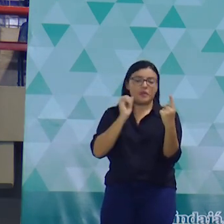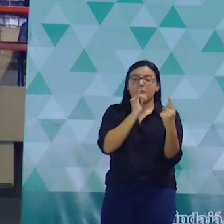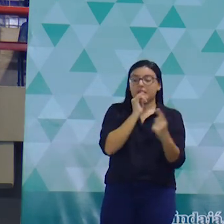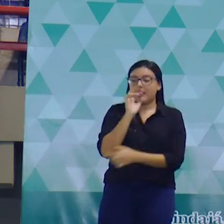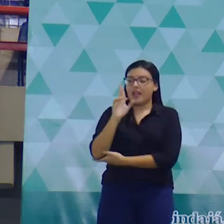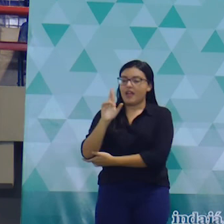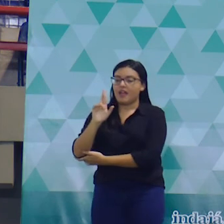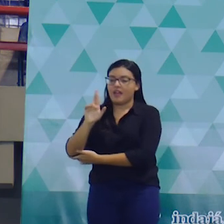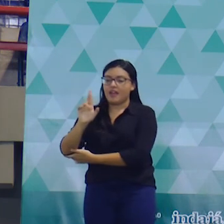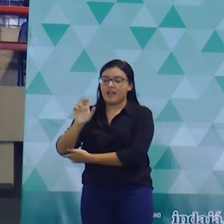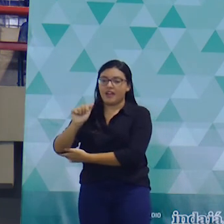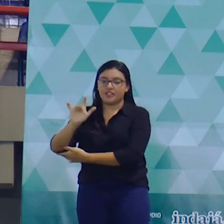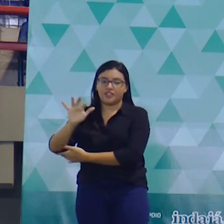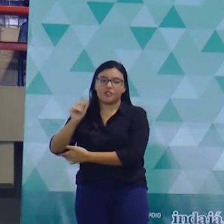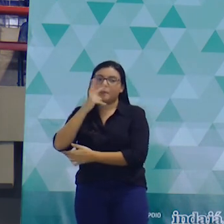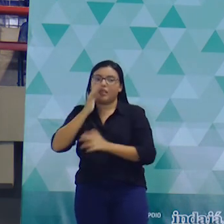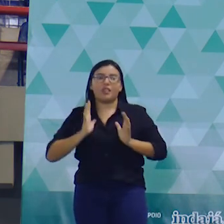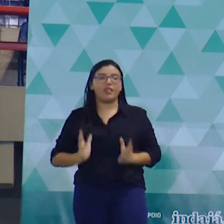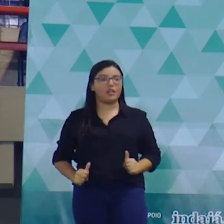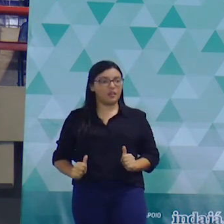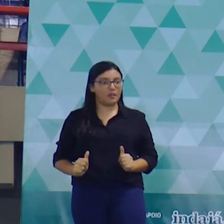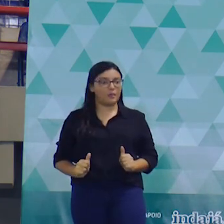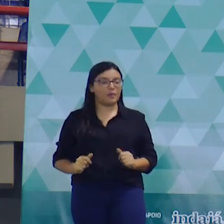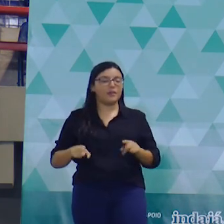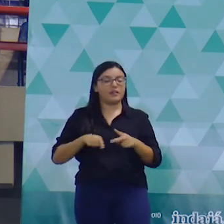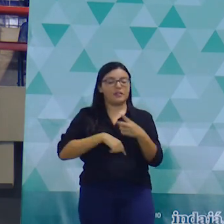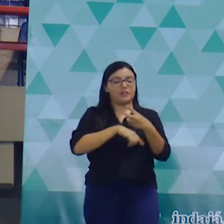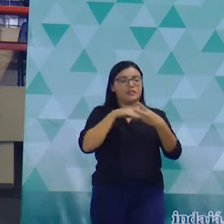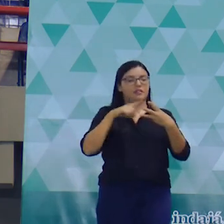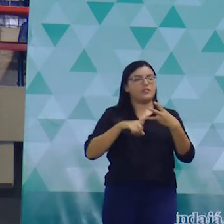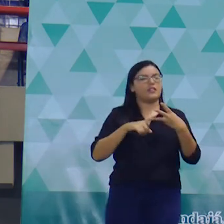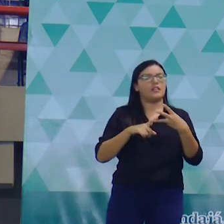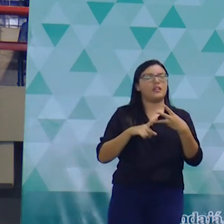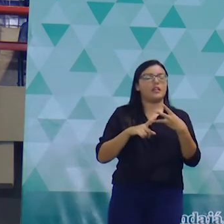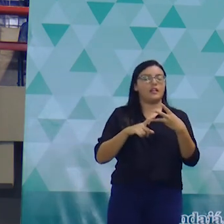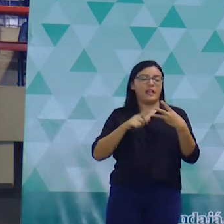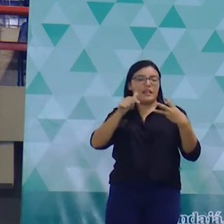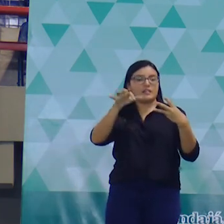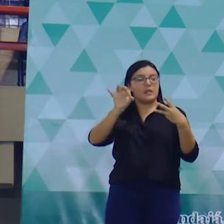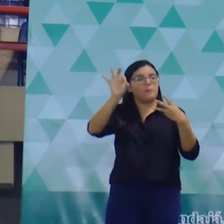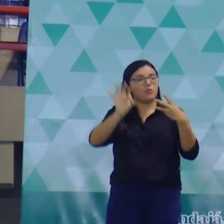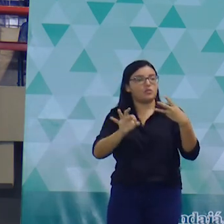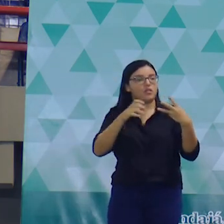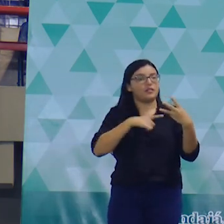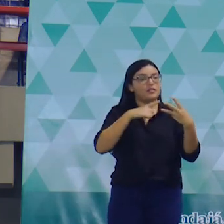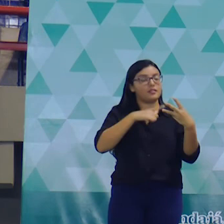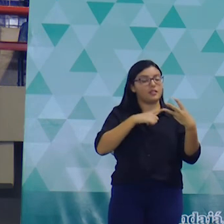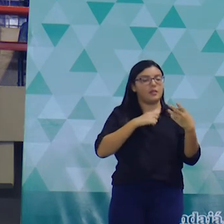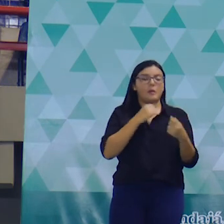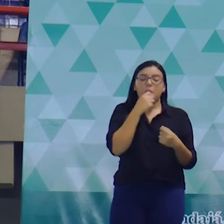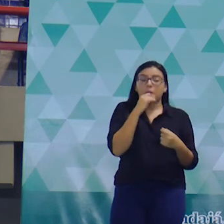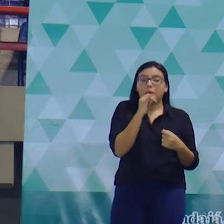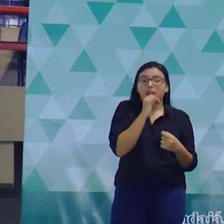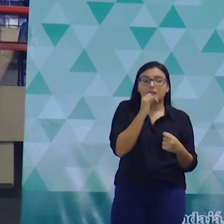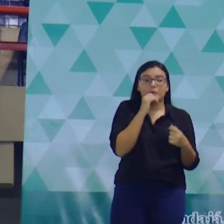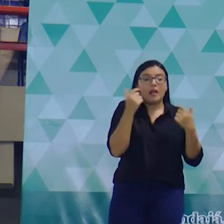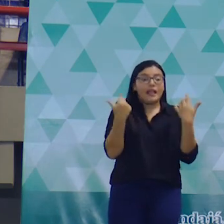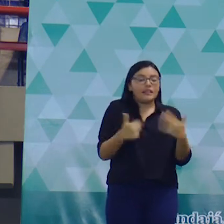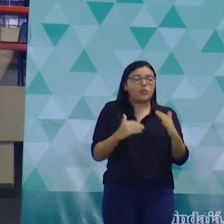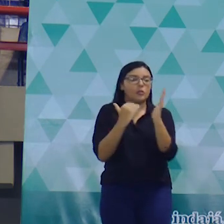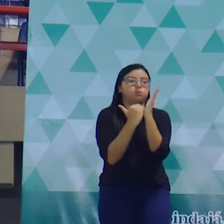reagente é puro, é quando o rendimento da reação é 100% e quando não há excesso de